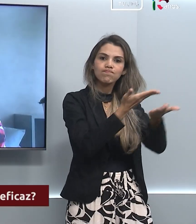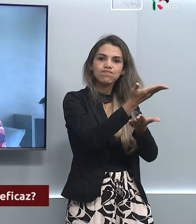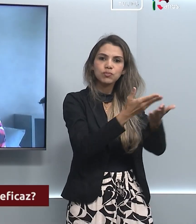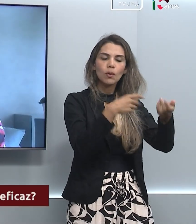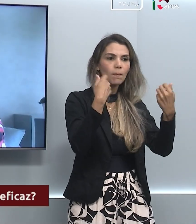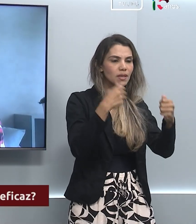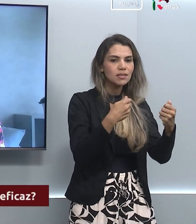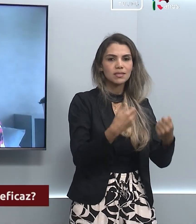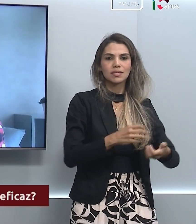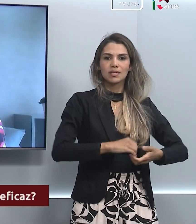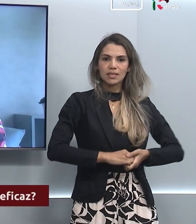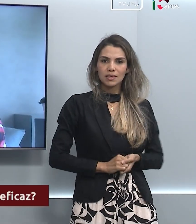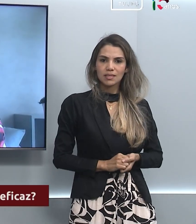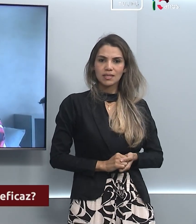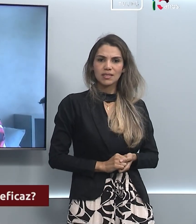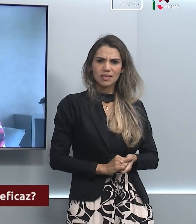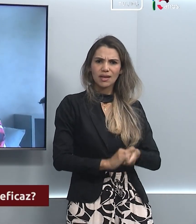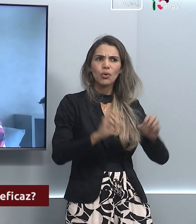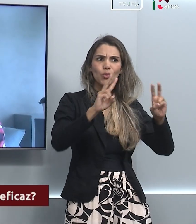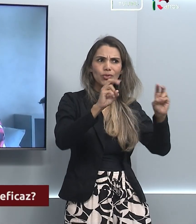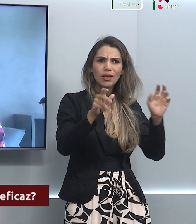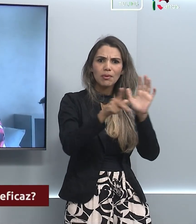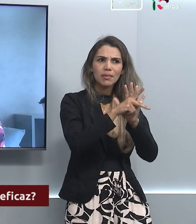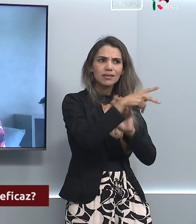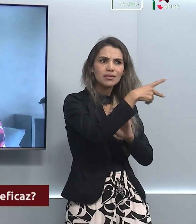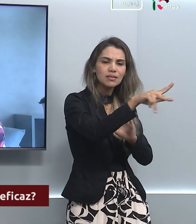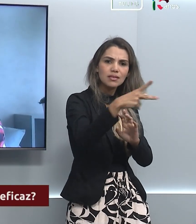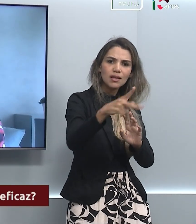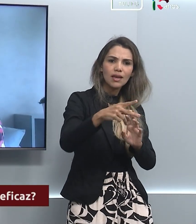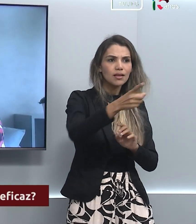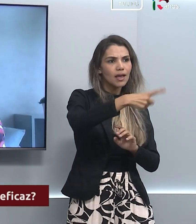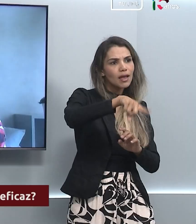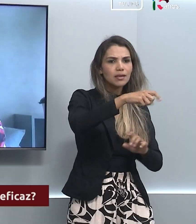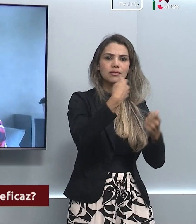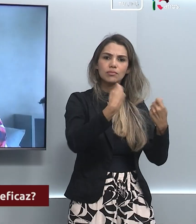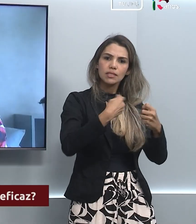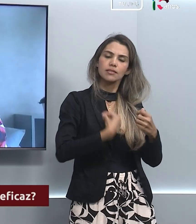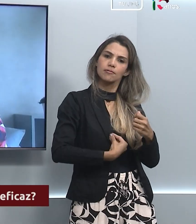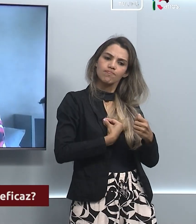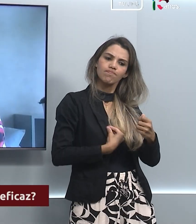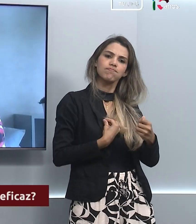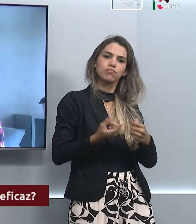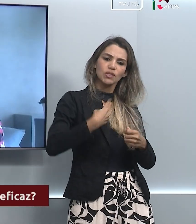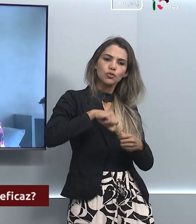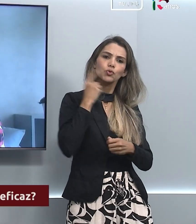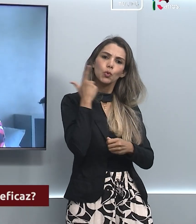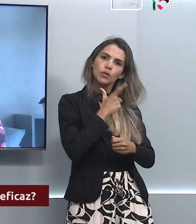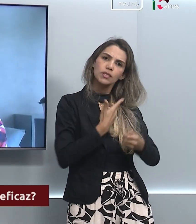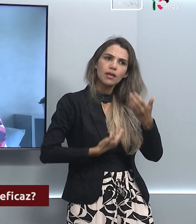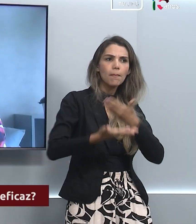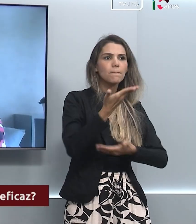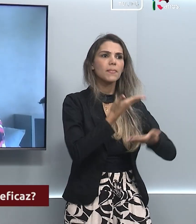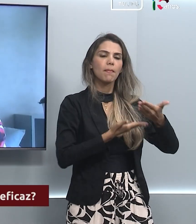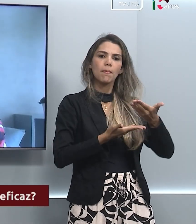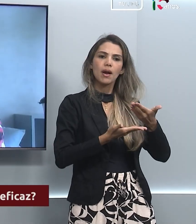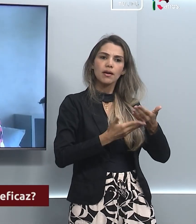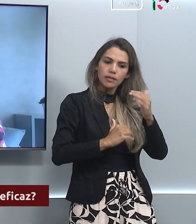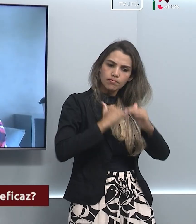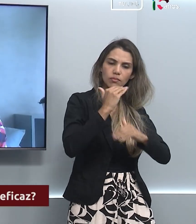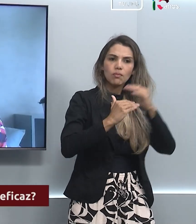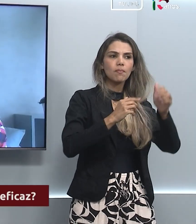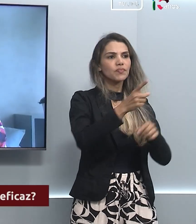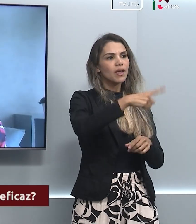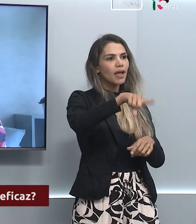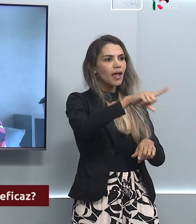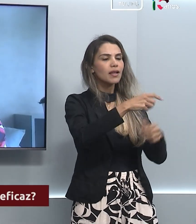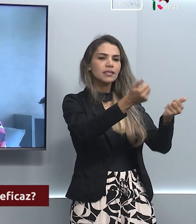sem nós. É o lema das pessoas com deficiência. Eles precisam estar conosco para que a gente consiga avançar, para que eles nos digam